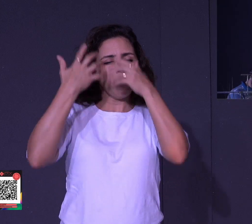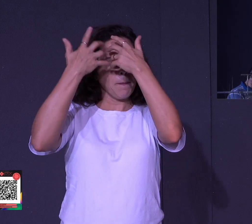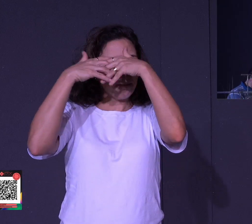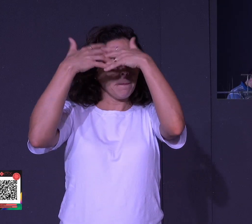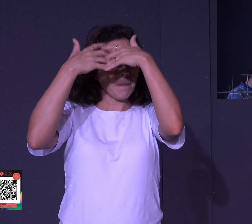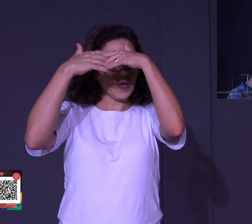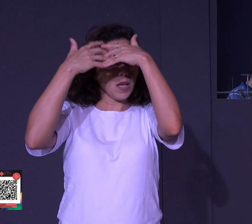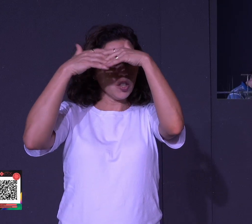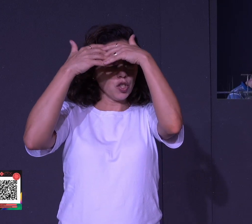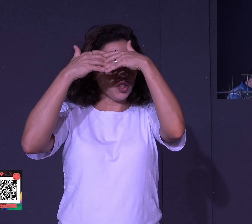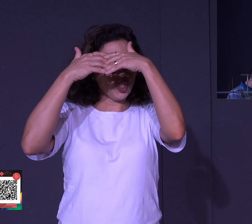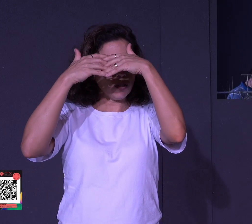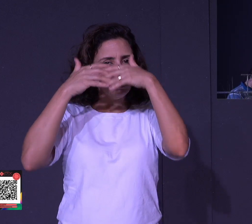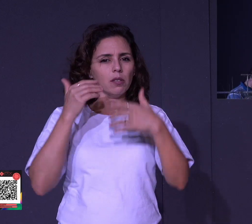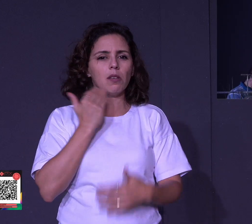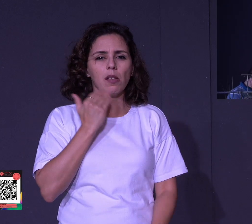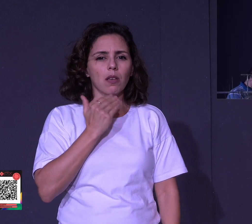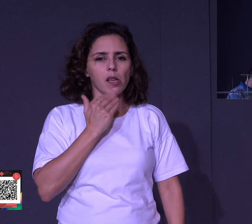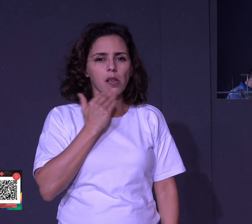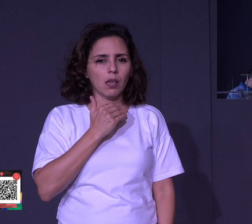desonestidade torna-se desonesta.